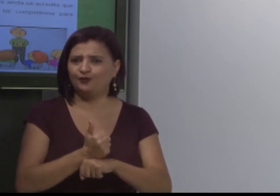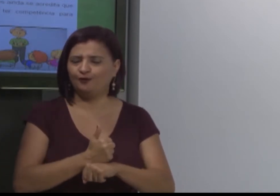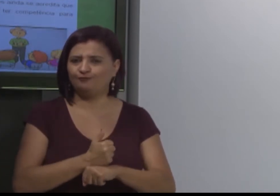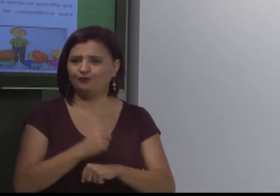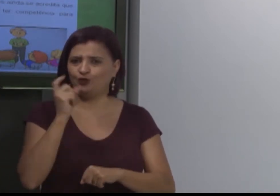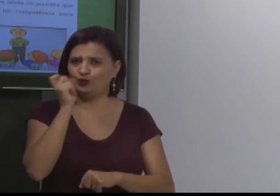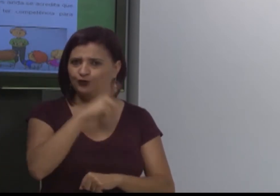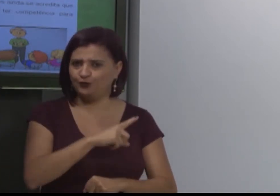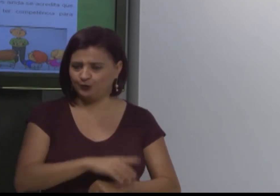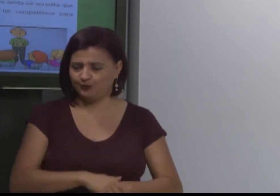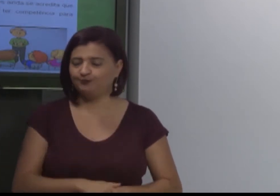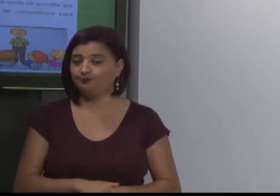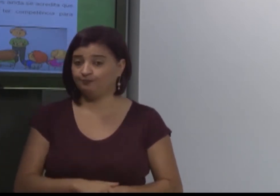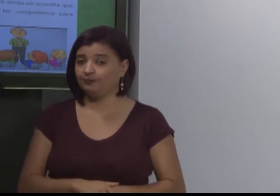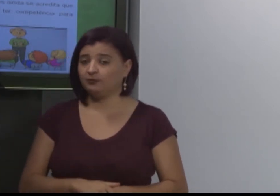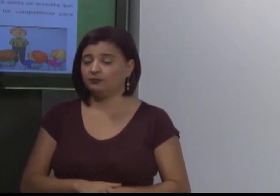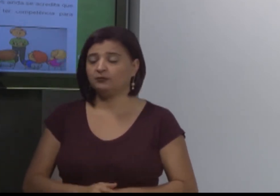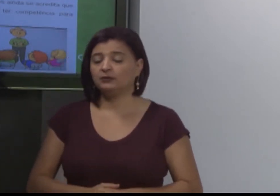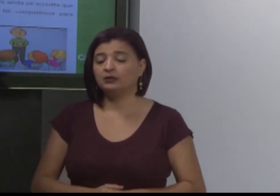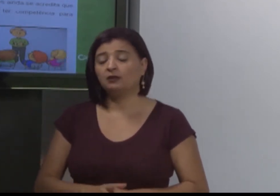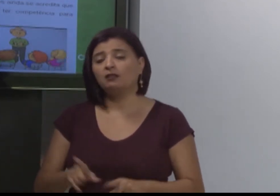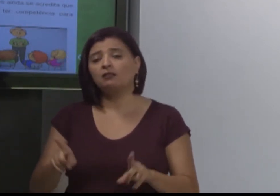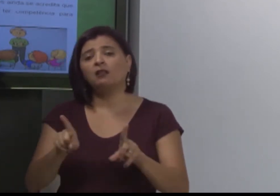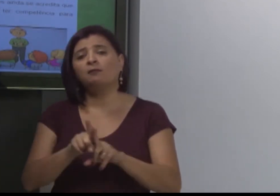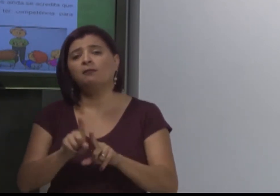porém é difícil encontrar profissionais.